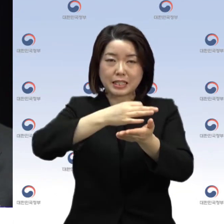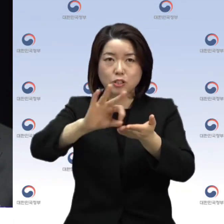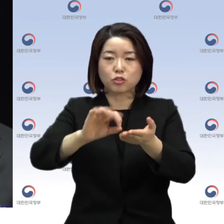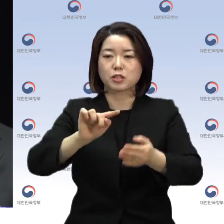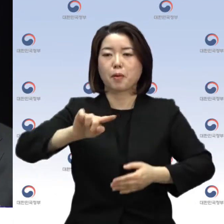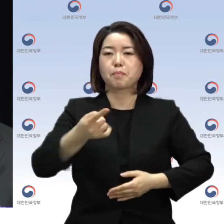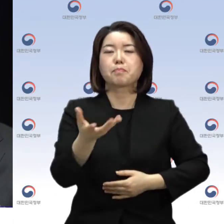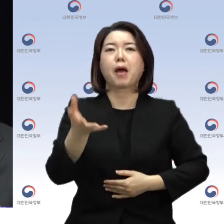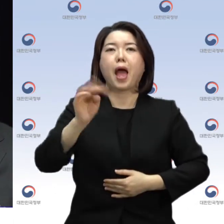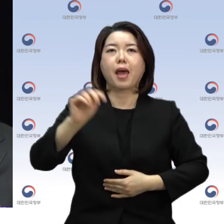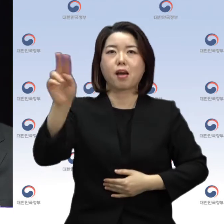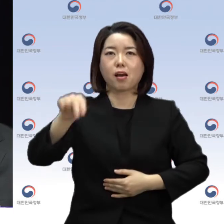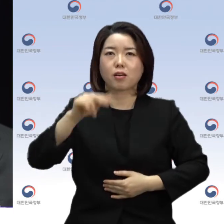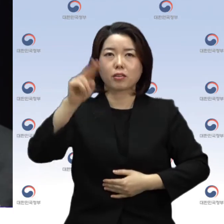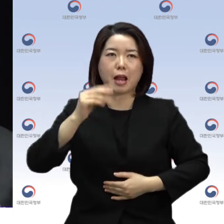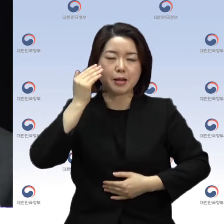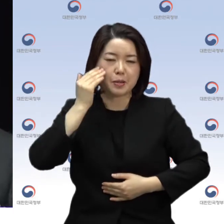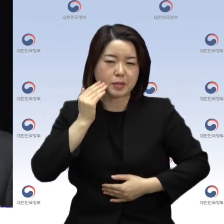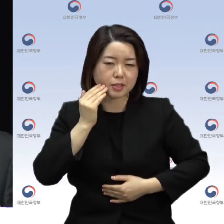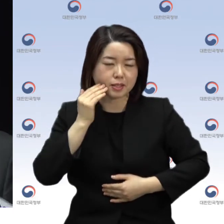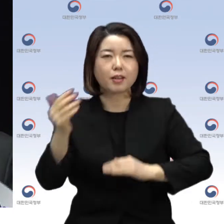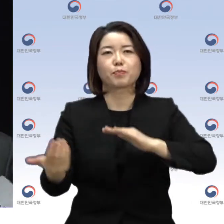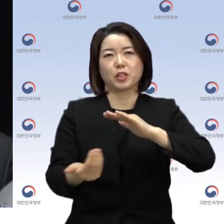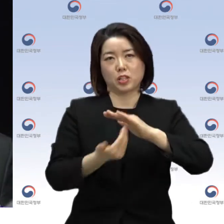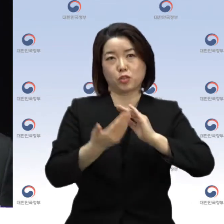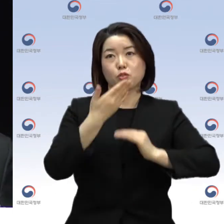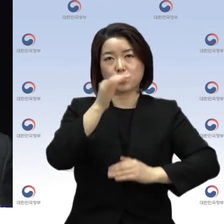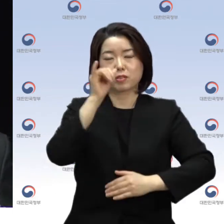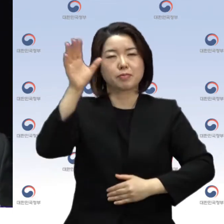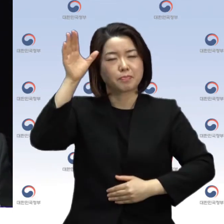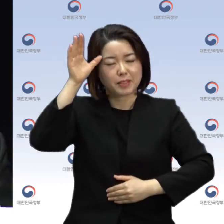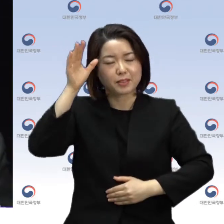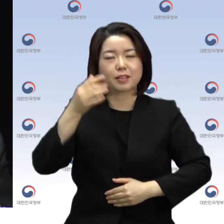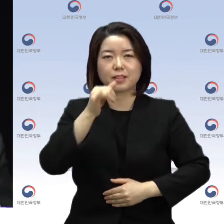달러의 흑자를 달성할 것으로 기대합니다.